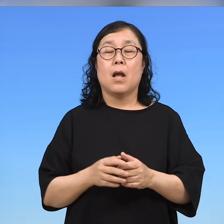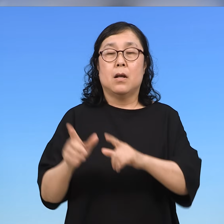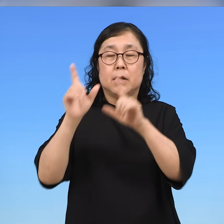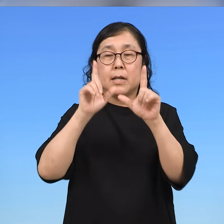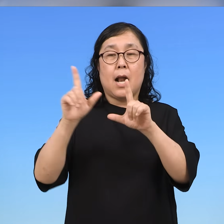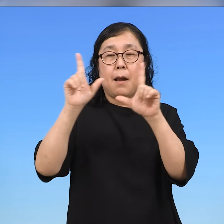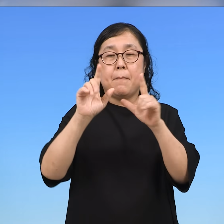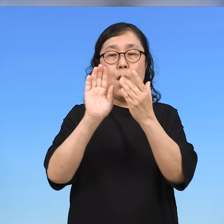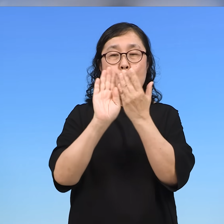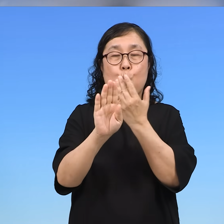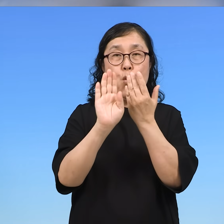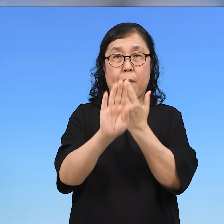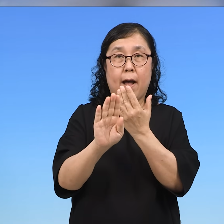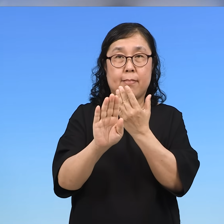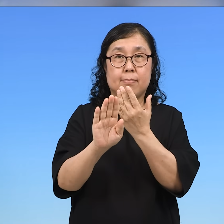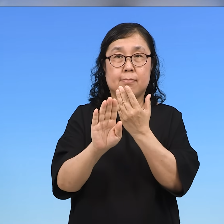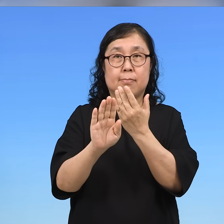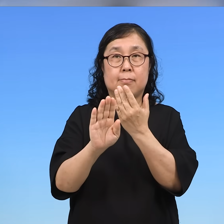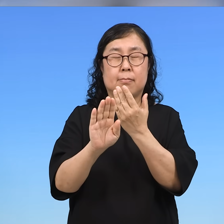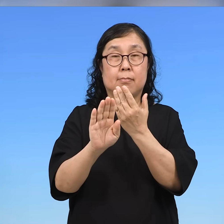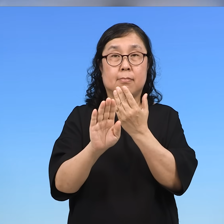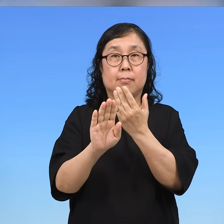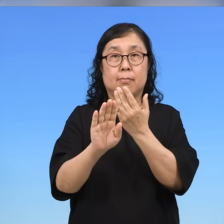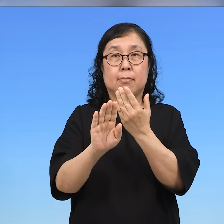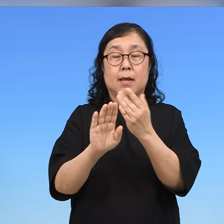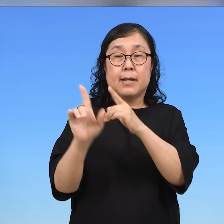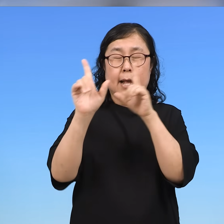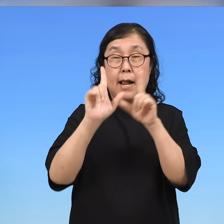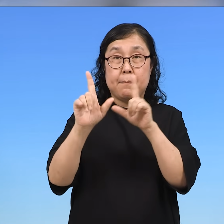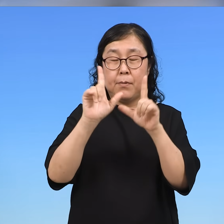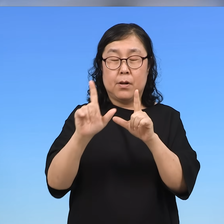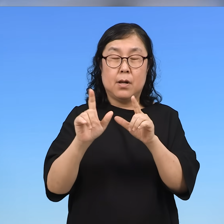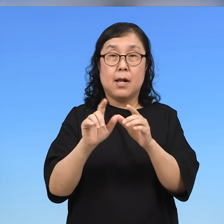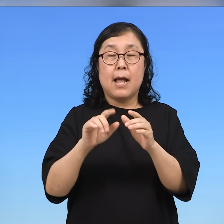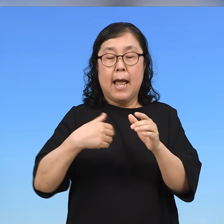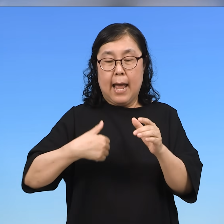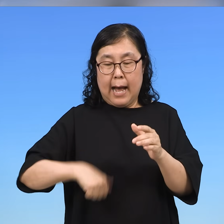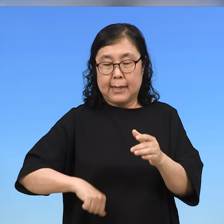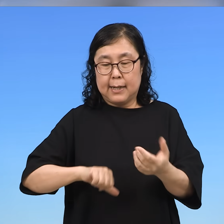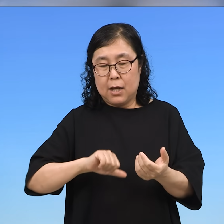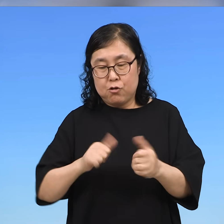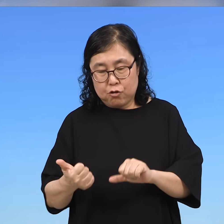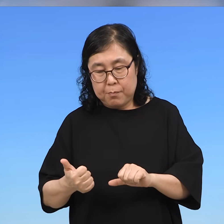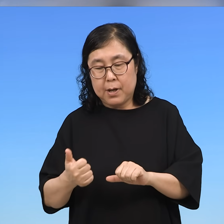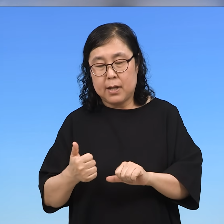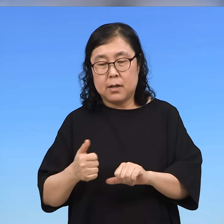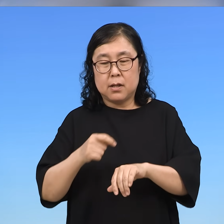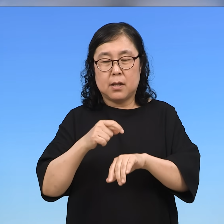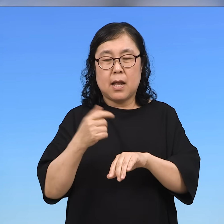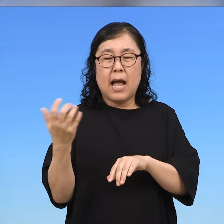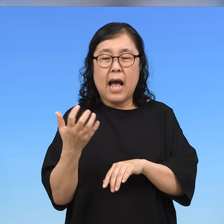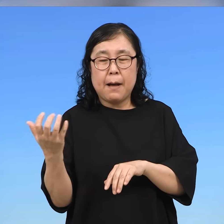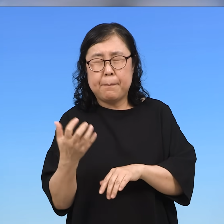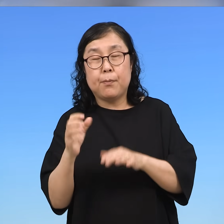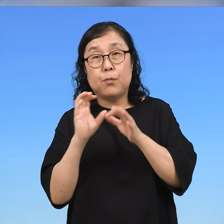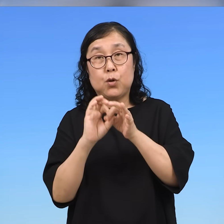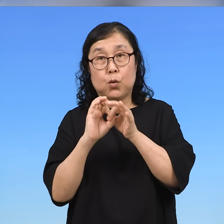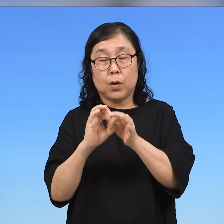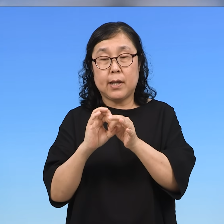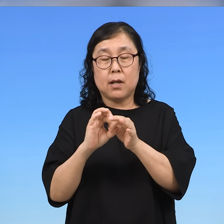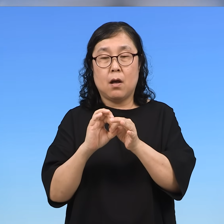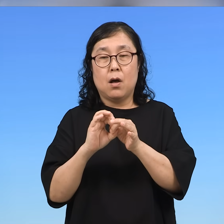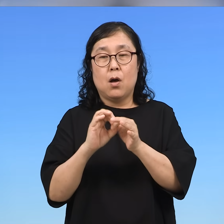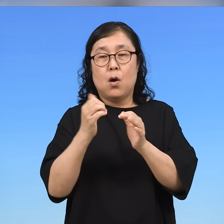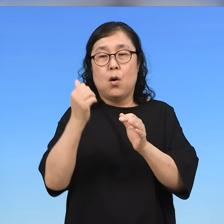인생의 후반전을 그 아들의 죽음이라는 가슴 아픈 사건을 통해 성숙을 향한 인생의 후반전을